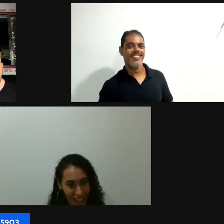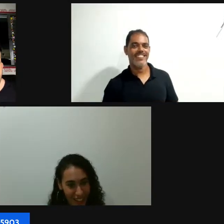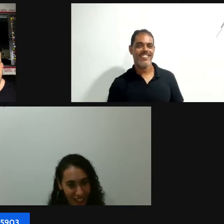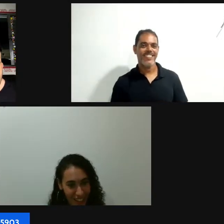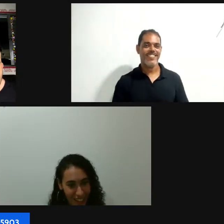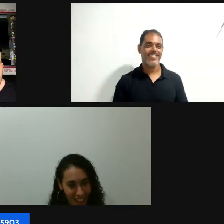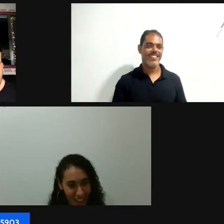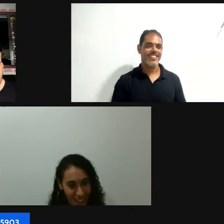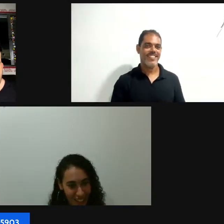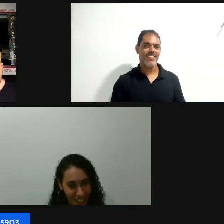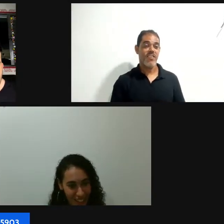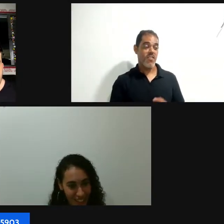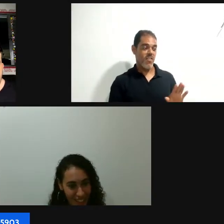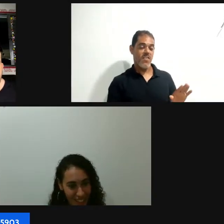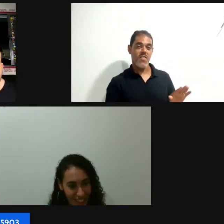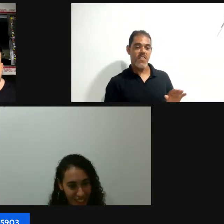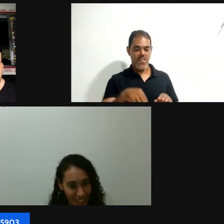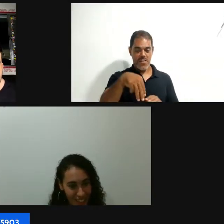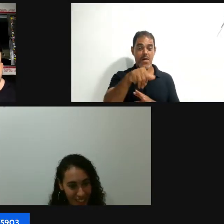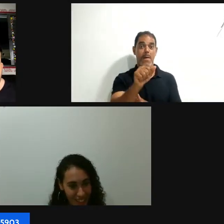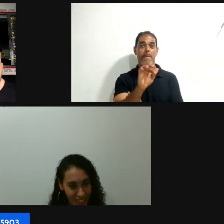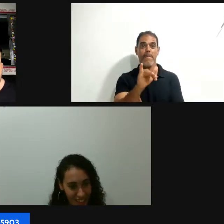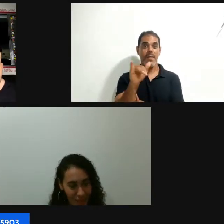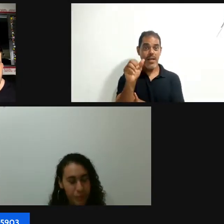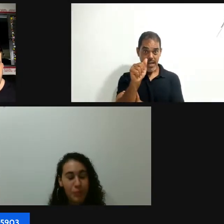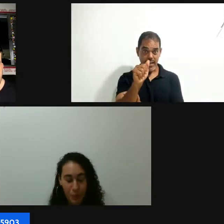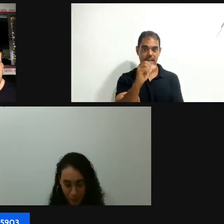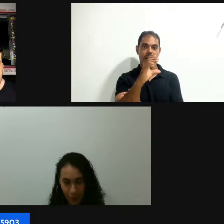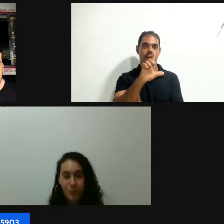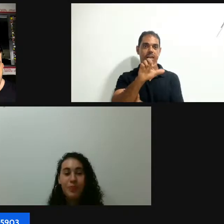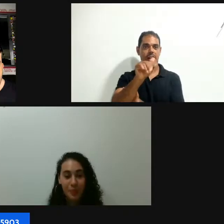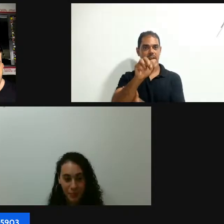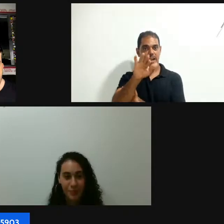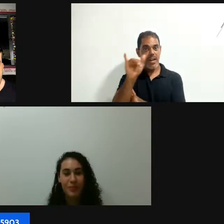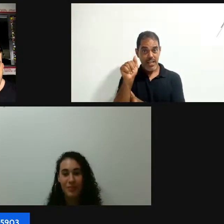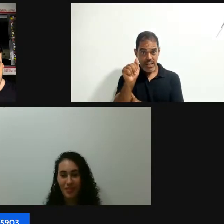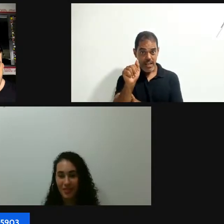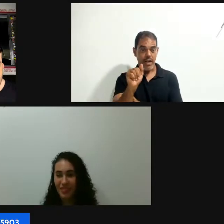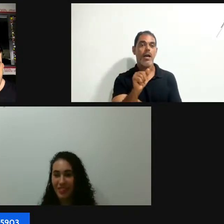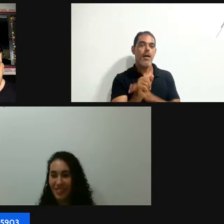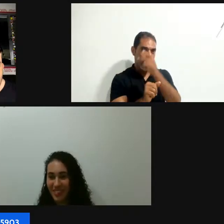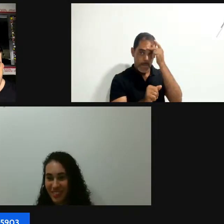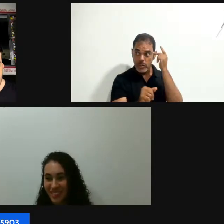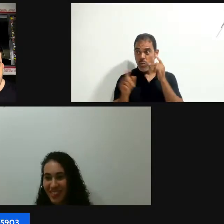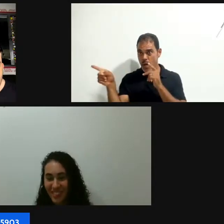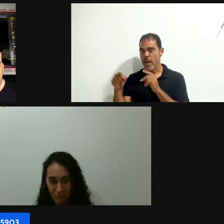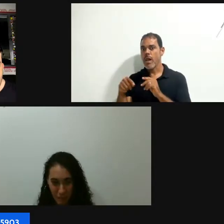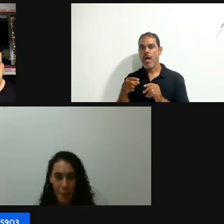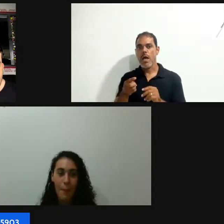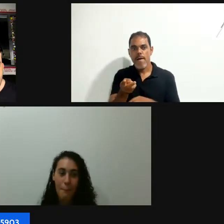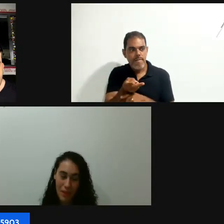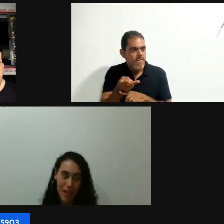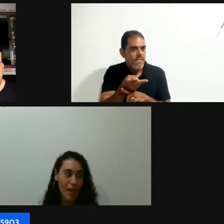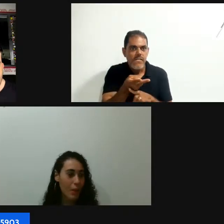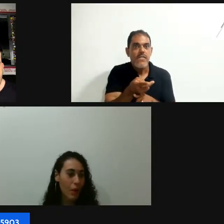Maria Clara. Incrível. Maria Clara, tem alguém te procurando. Eu não sei se você saiu e não avisou.